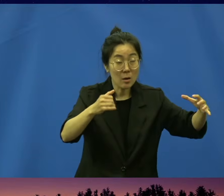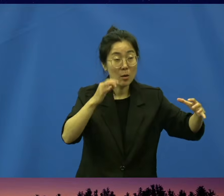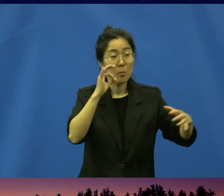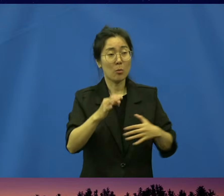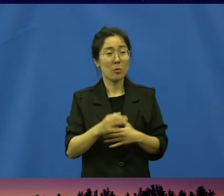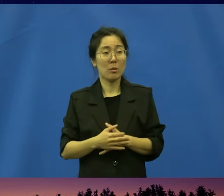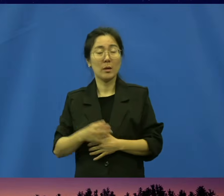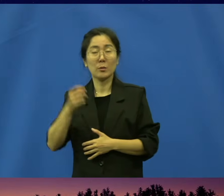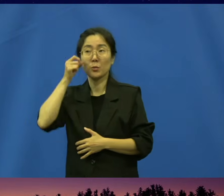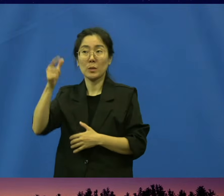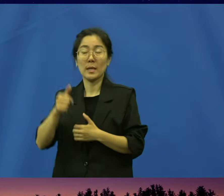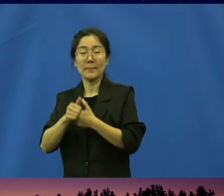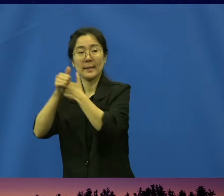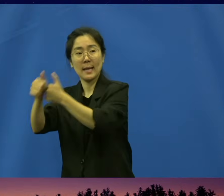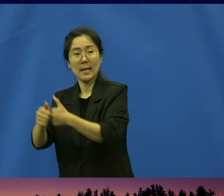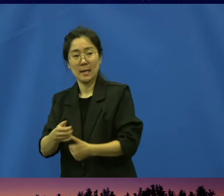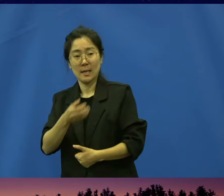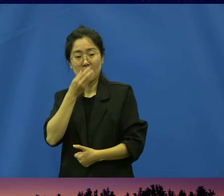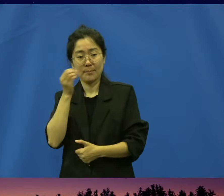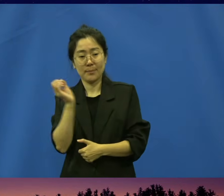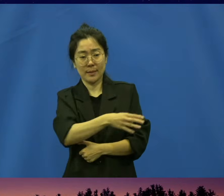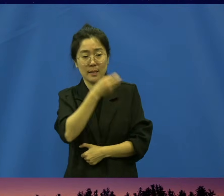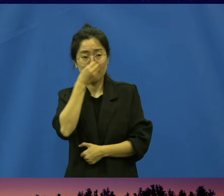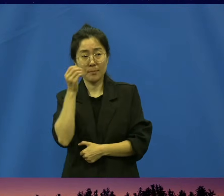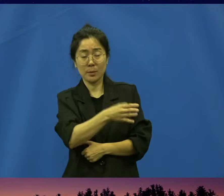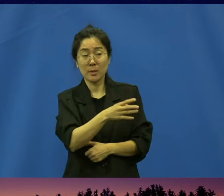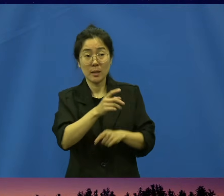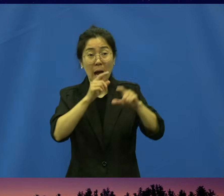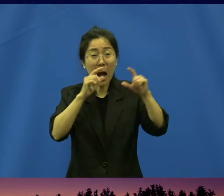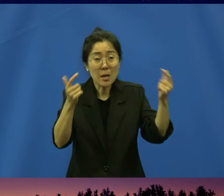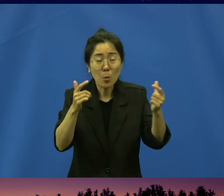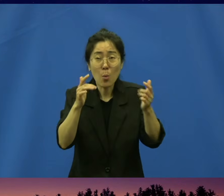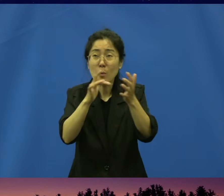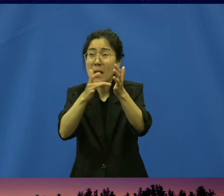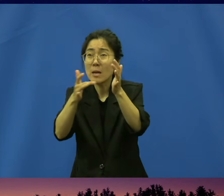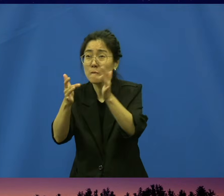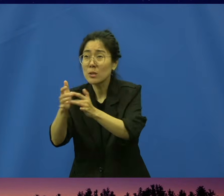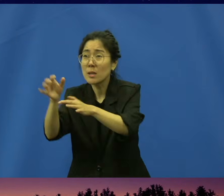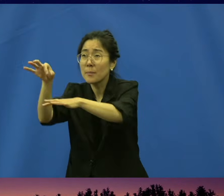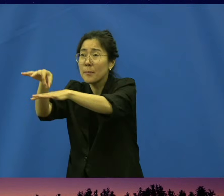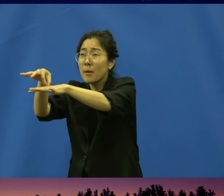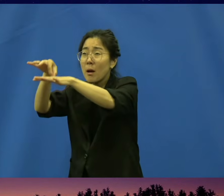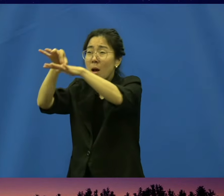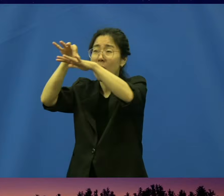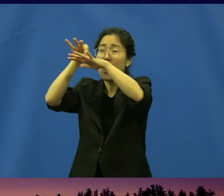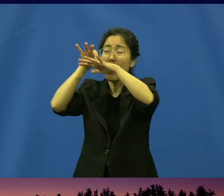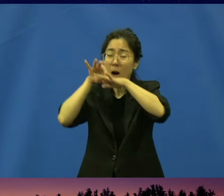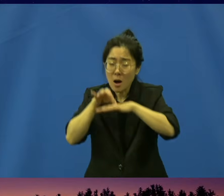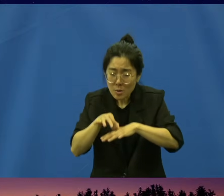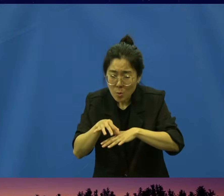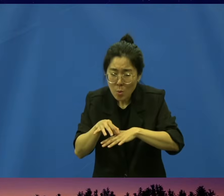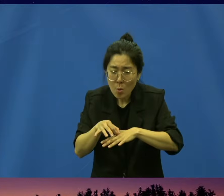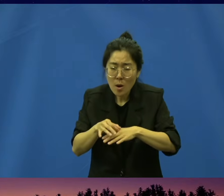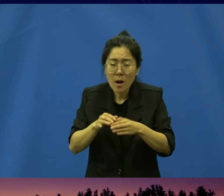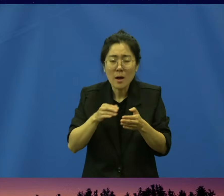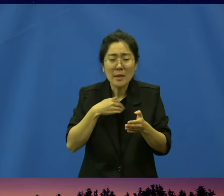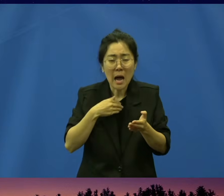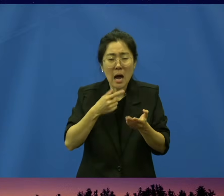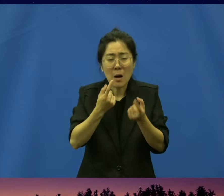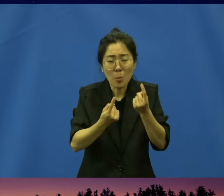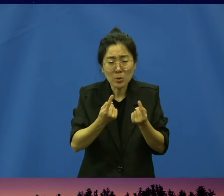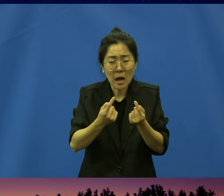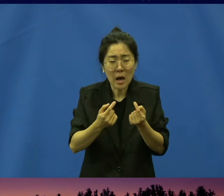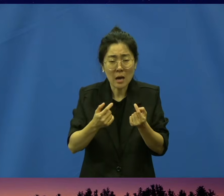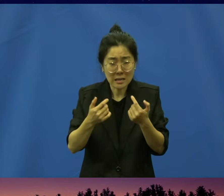그렇게 생각하지 말고 이런 마음들을 서로 갖게 되면 교회는 자연히 연합되고 사랑이 흐르고 이 안에는 연합이